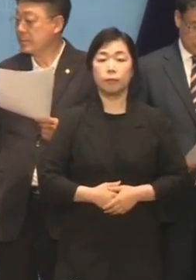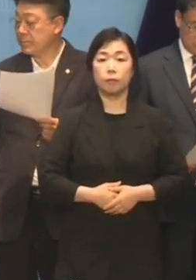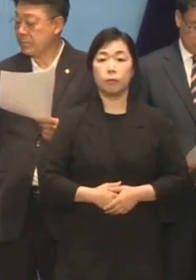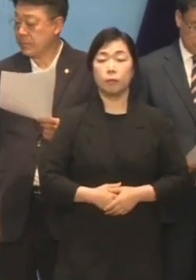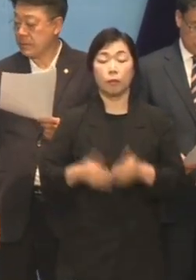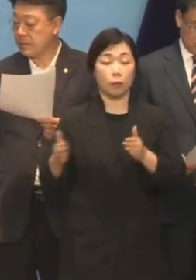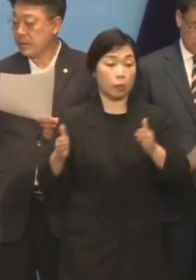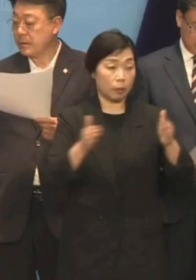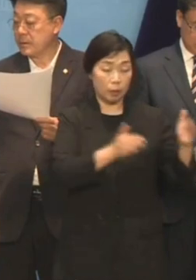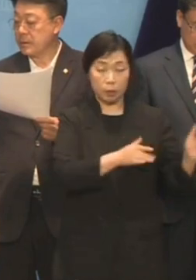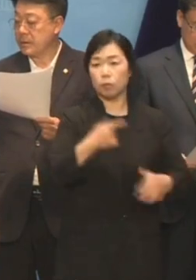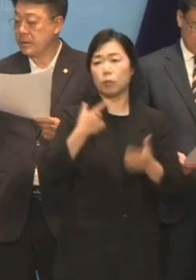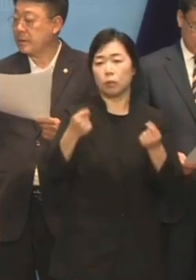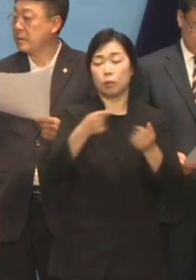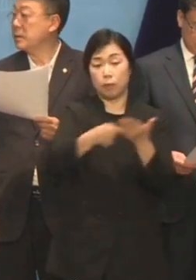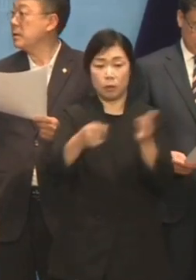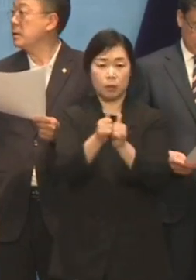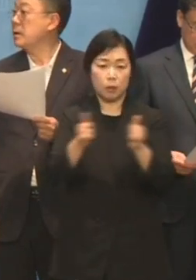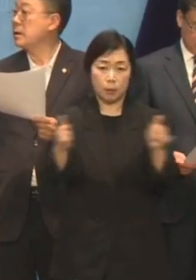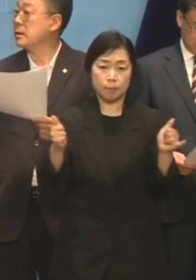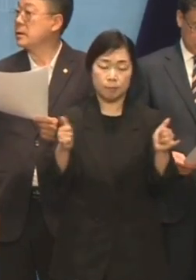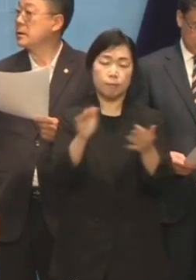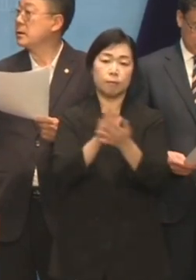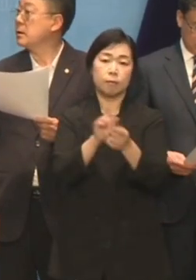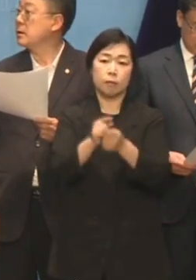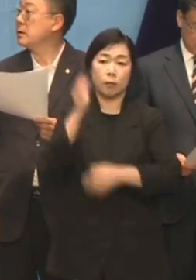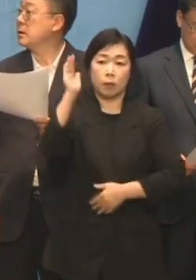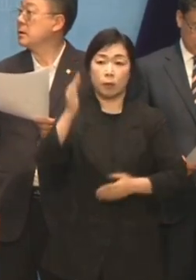예, 다음 역시 피해자분이십니다.